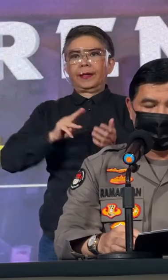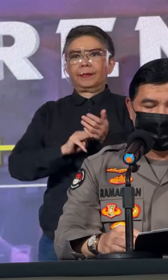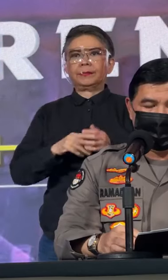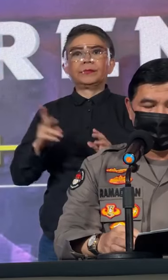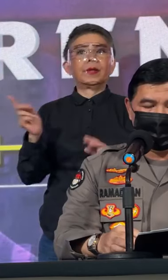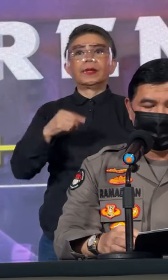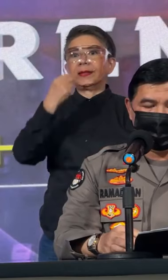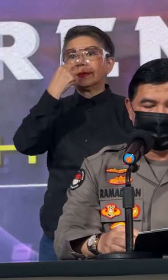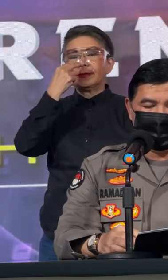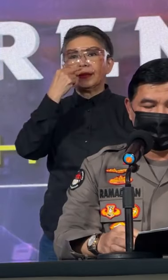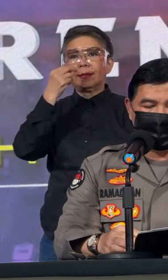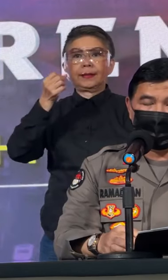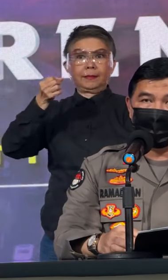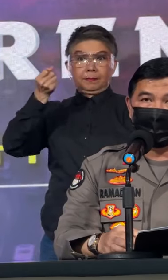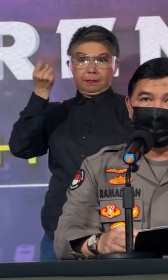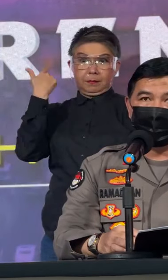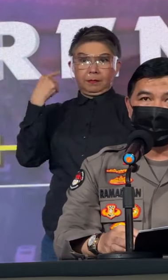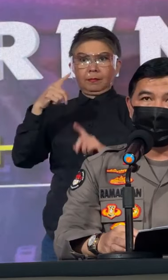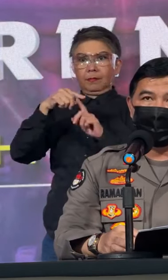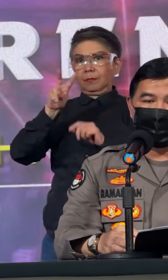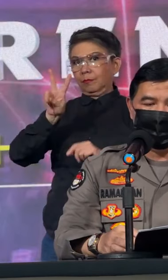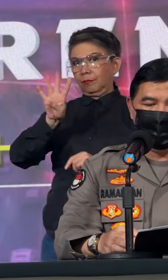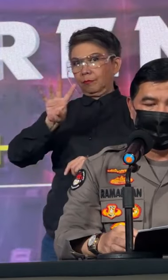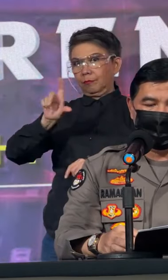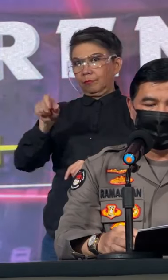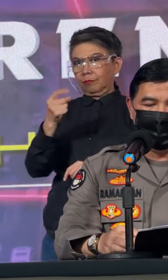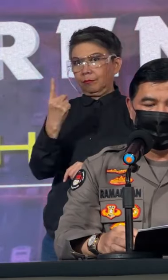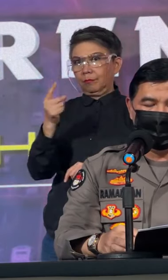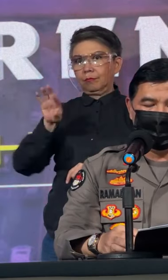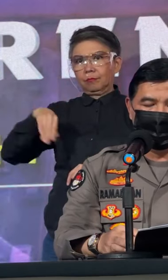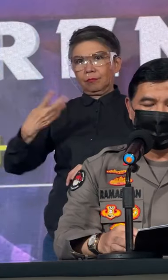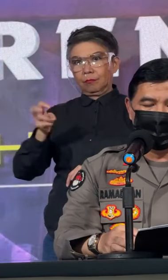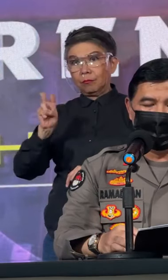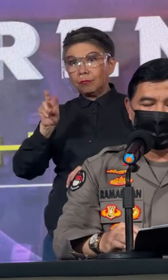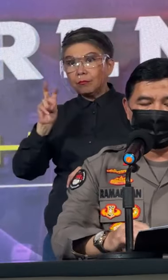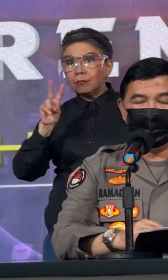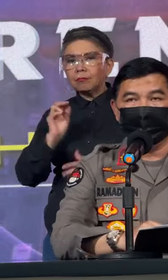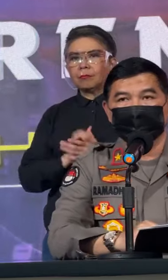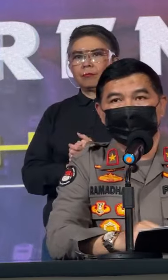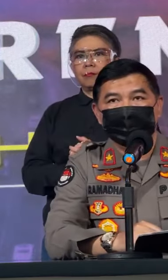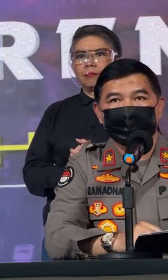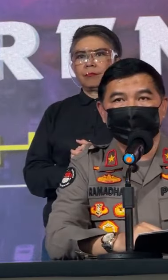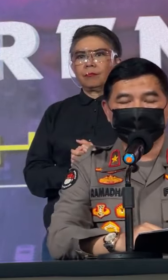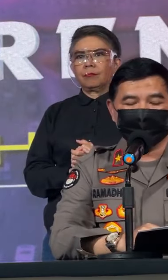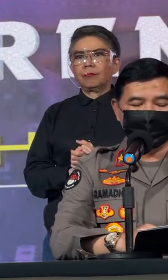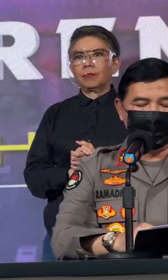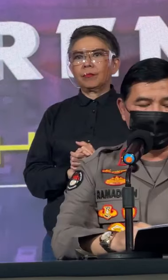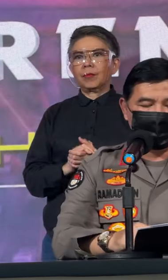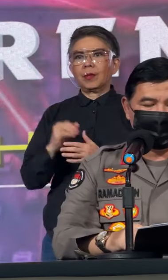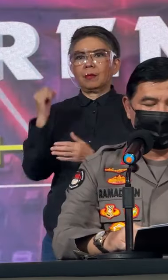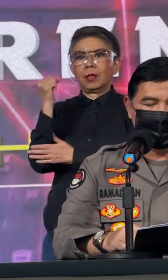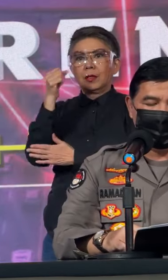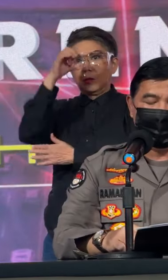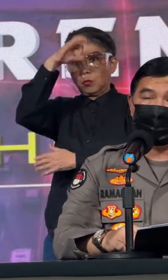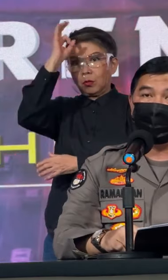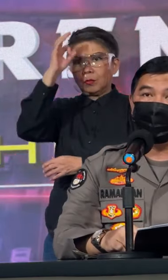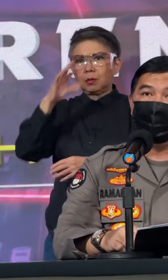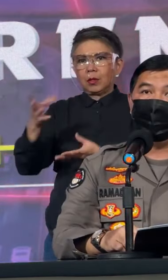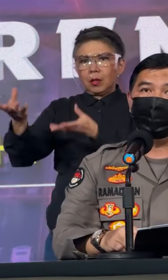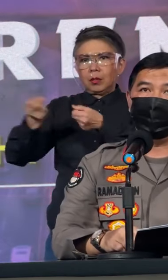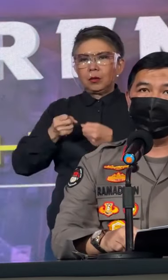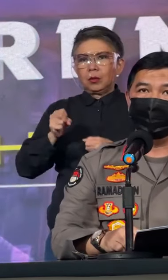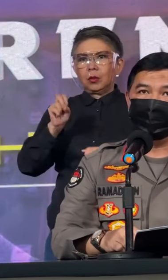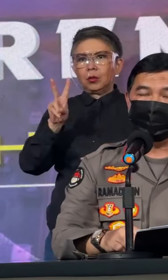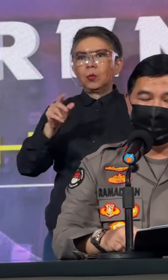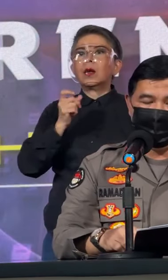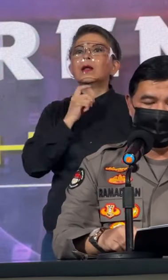Senin kemarin, tanggal 24 Januari 2022, Bareskrim Polri telah menerima